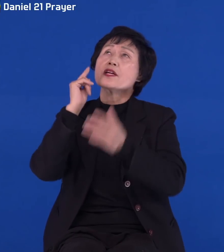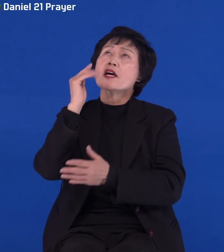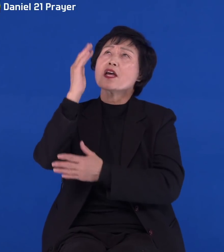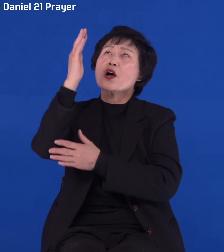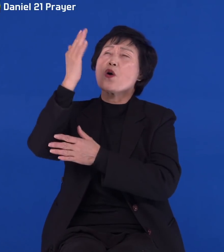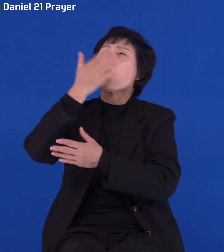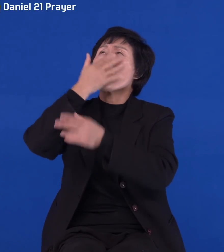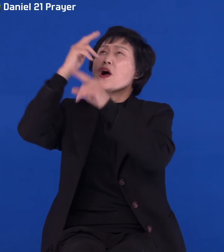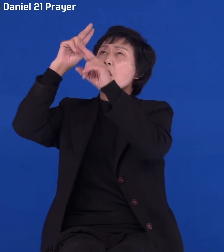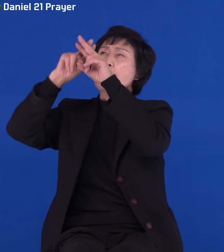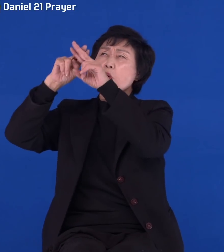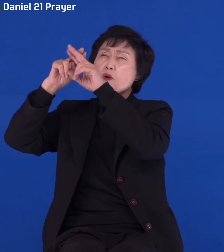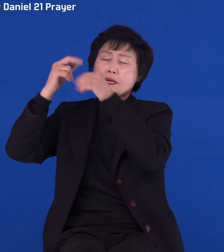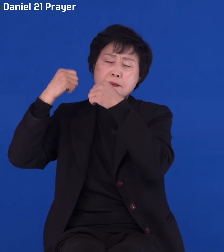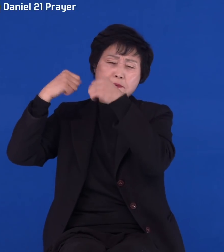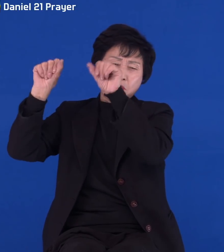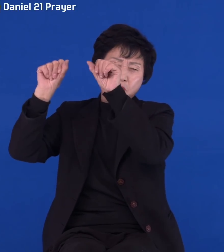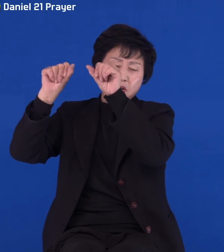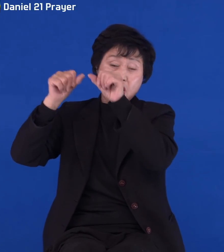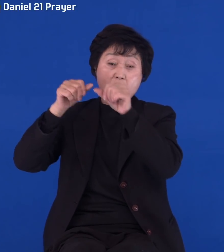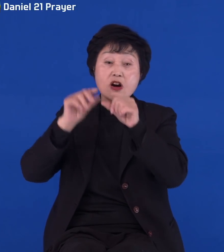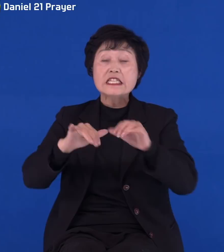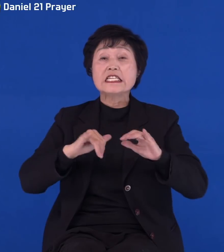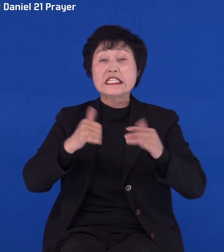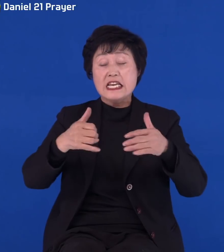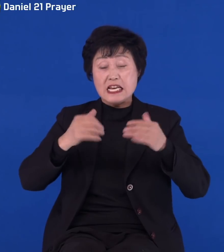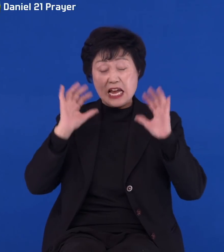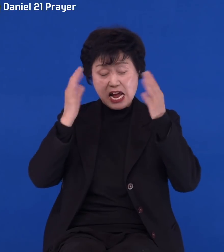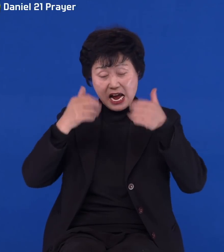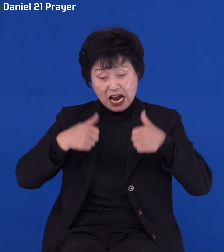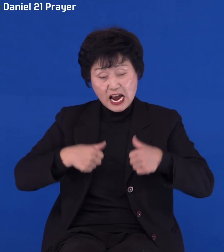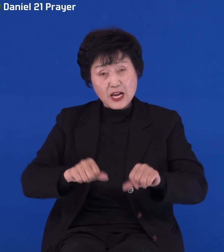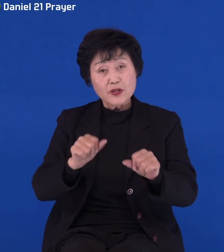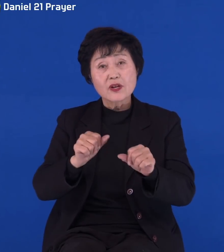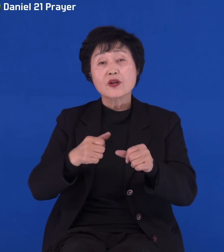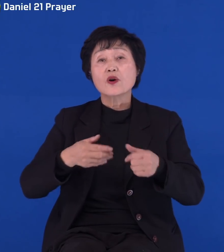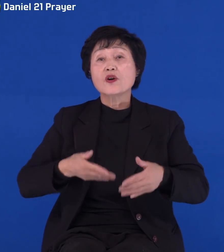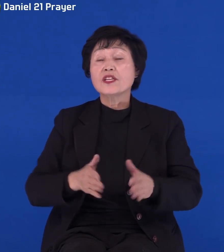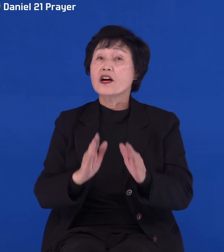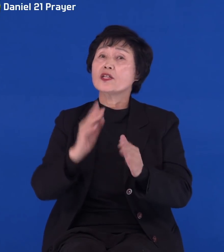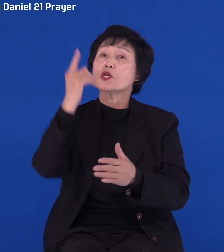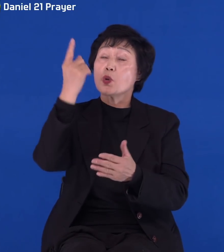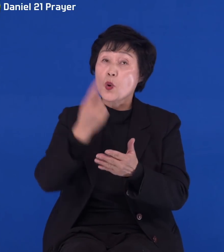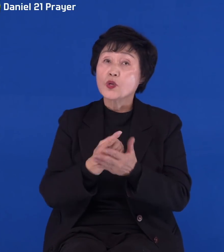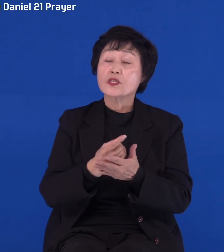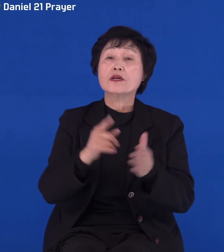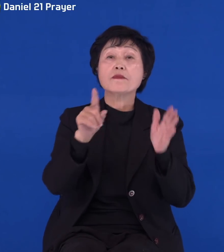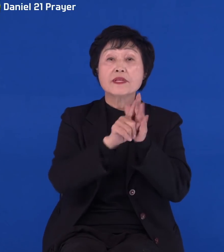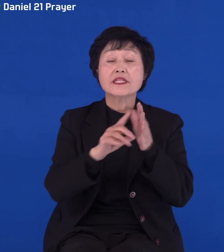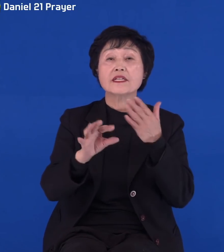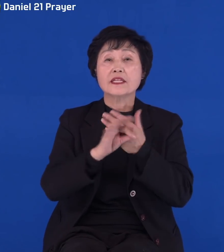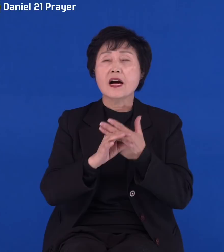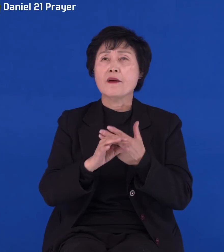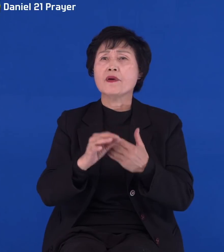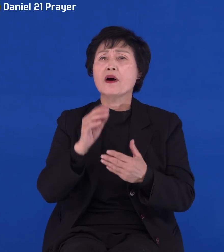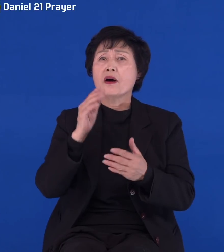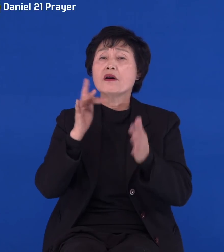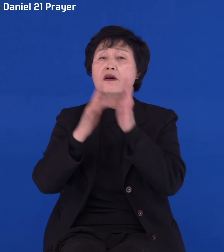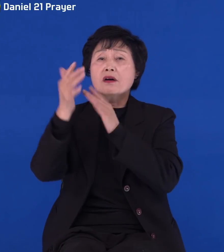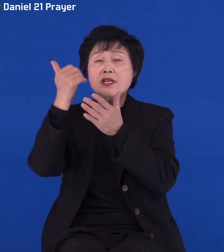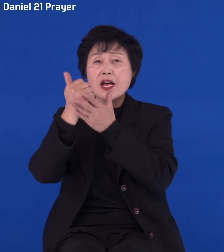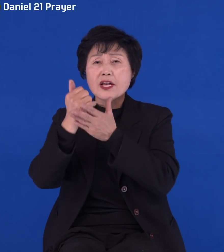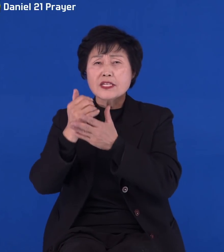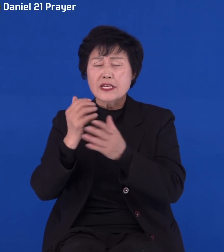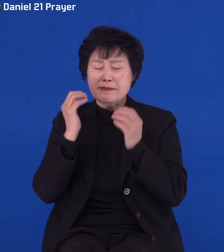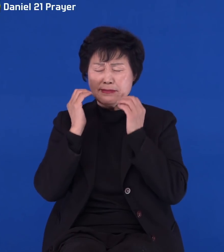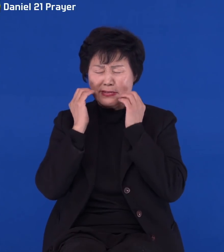땅의 아기로 태어나신 것을 정말로 믿는다면, 그분이 한 인간으로 사셨고 수치와 고통과 죽음과 십자가와